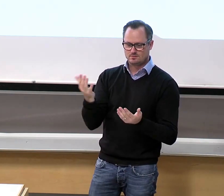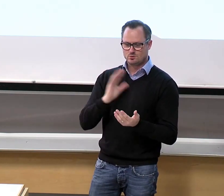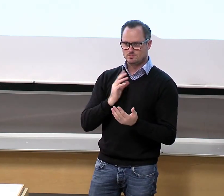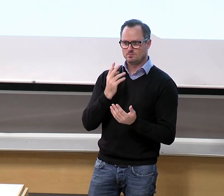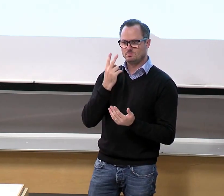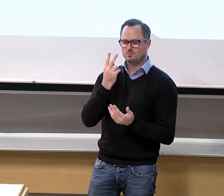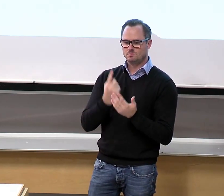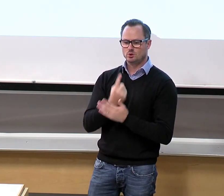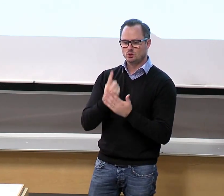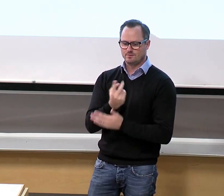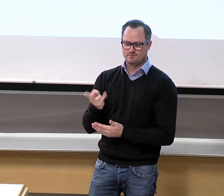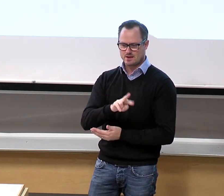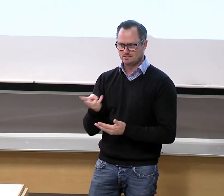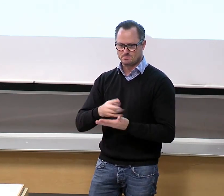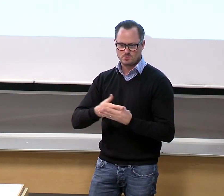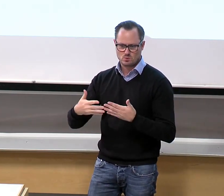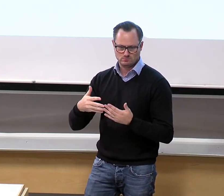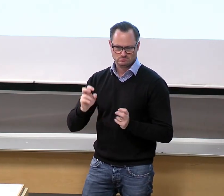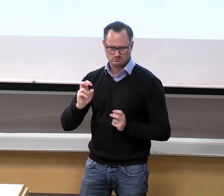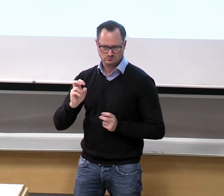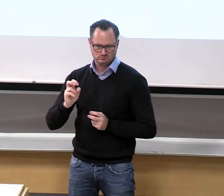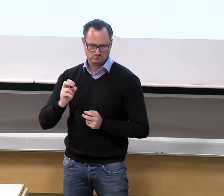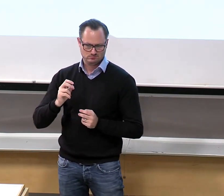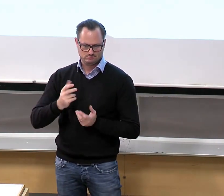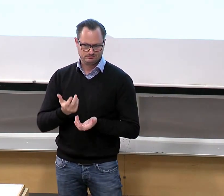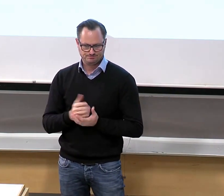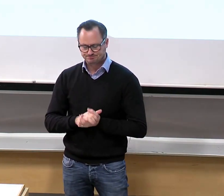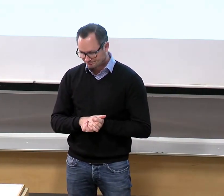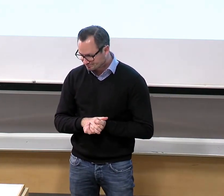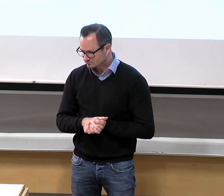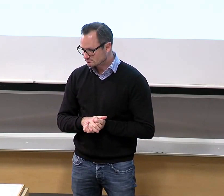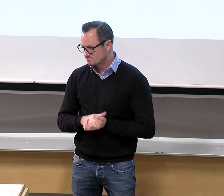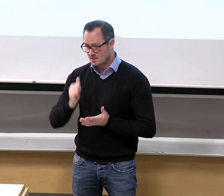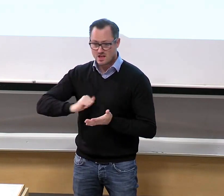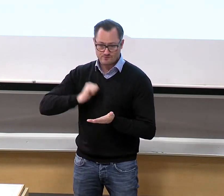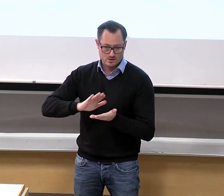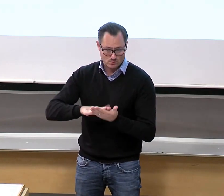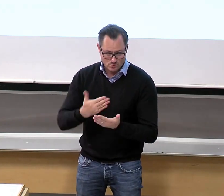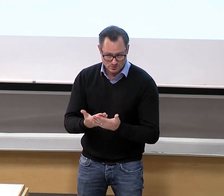om man undersöker i ett livslångt perspektiv, att de kan ha möjlighet att byta språk, att de växlar mellan de två olika